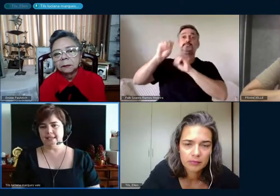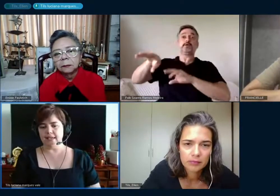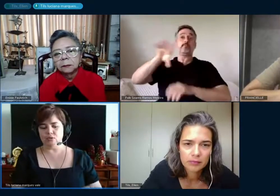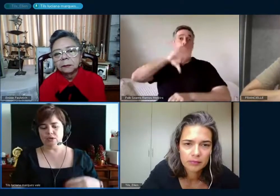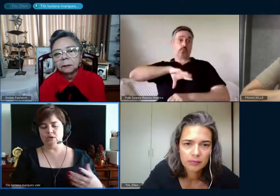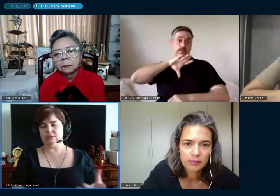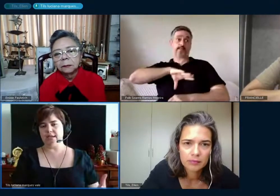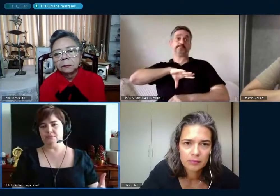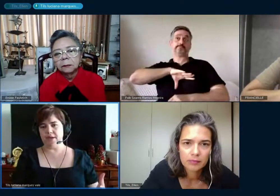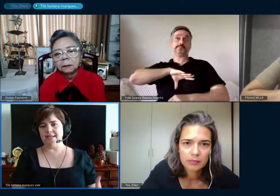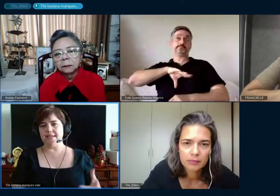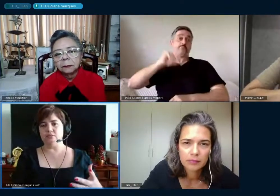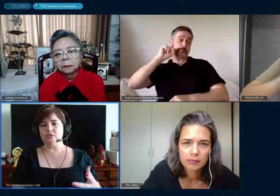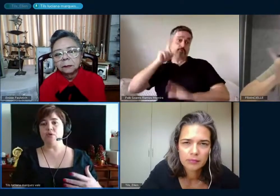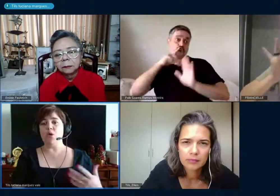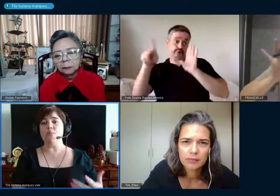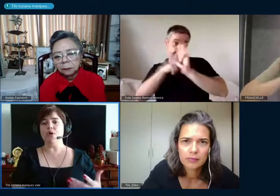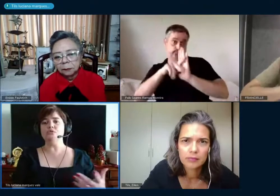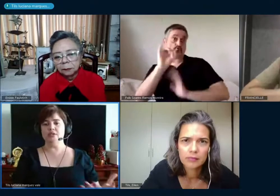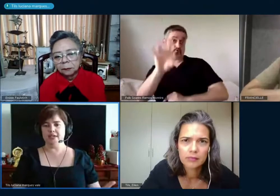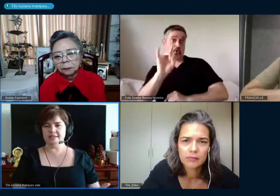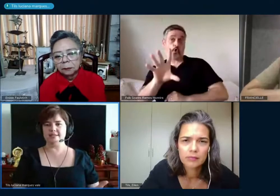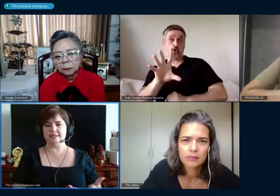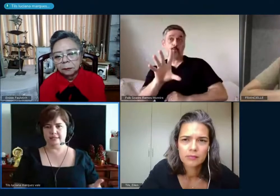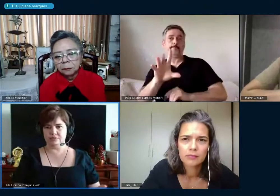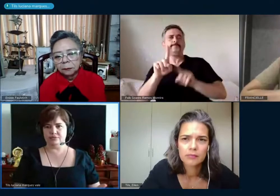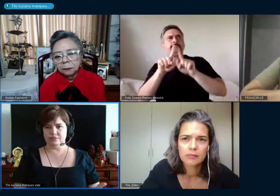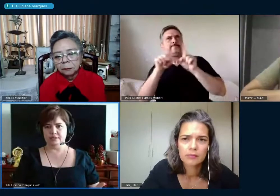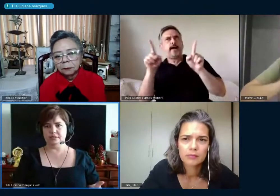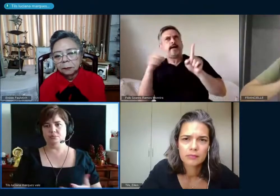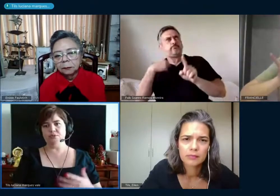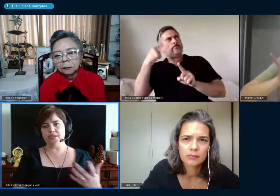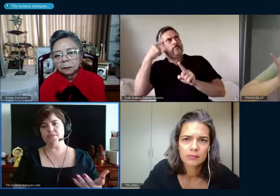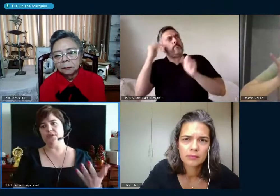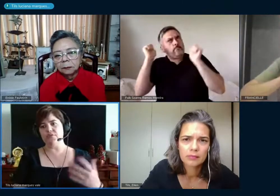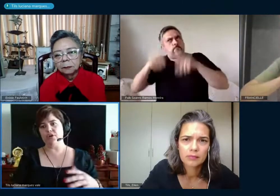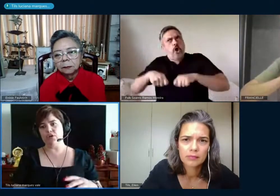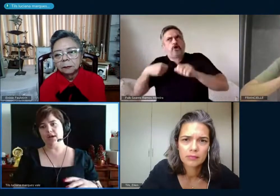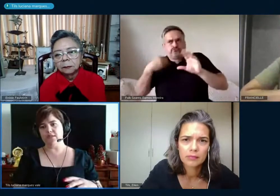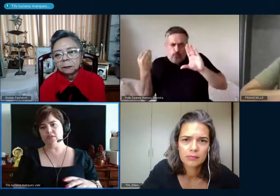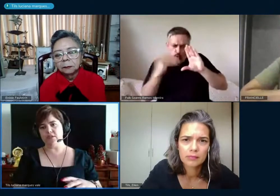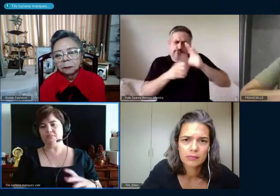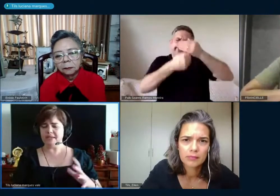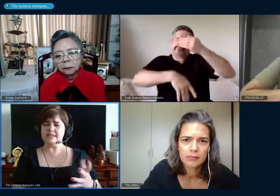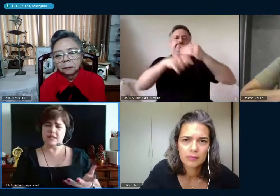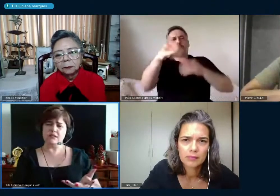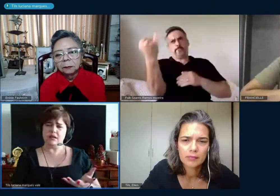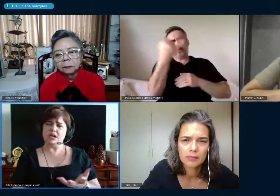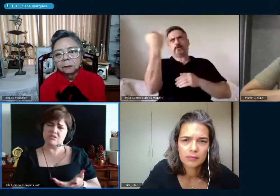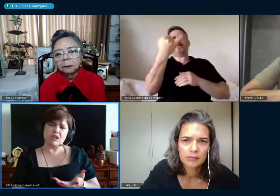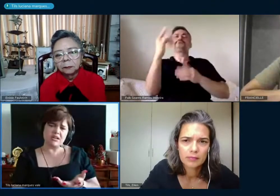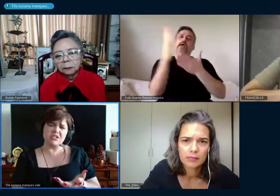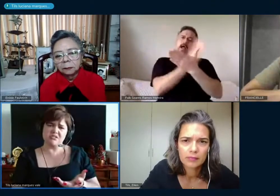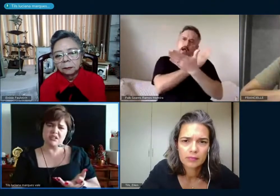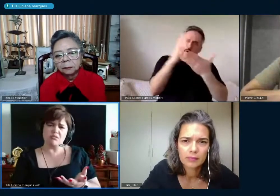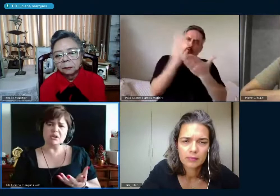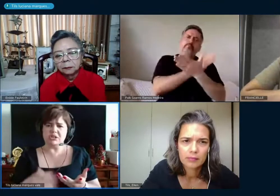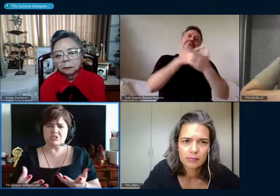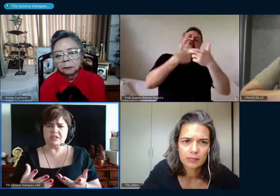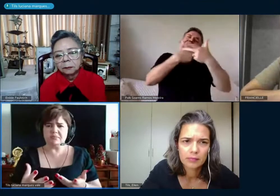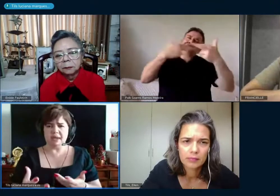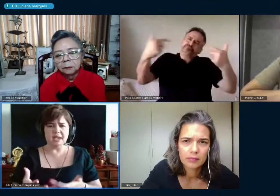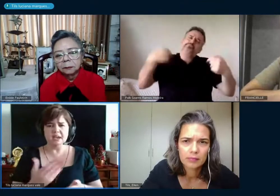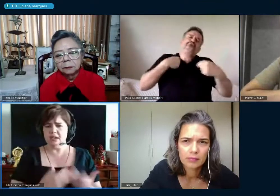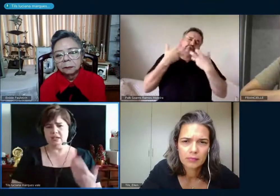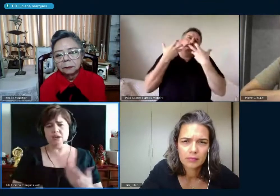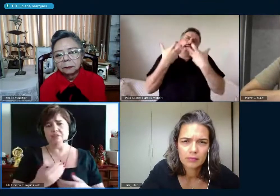mas aqui o que eu trato mais é quanto ao português escrito. Então, por isso que não foi colocado tanto. Mas, sim, acredito que uma